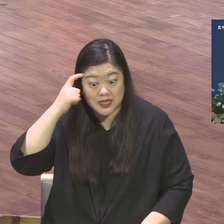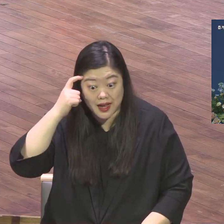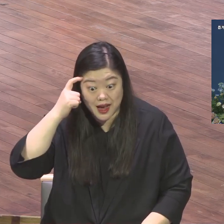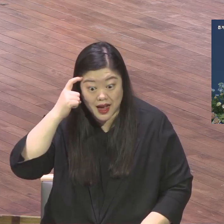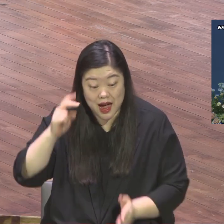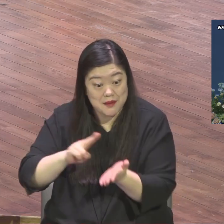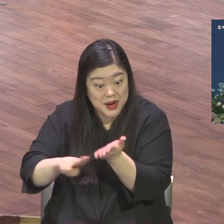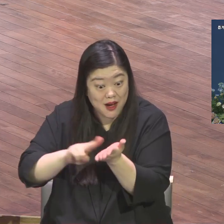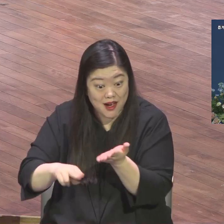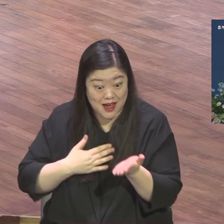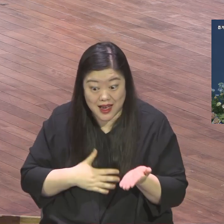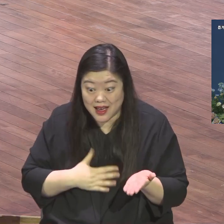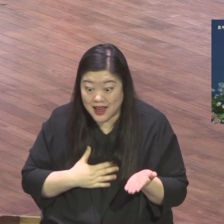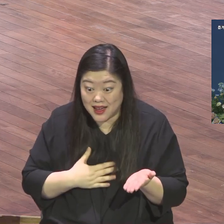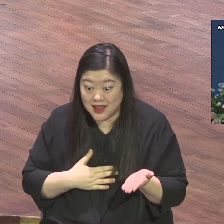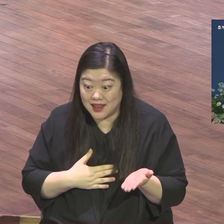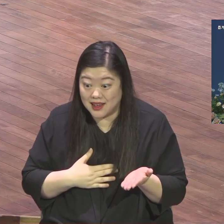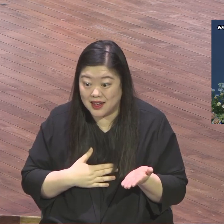여기 보면